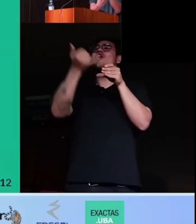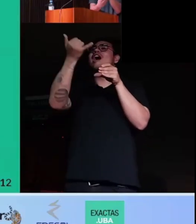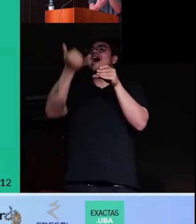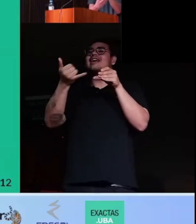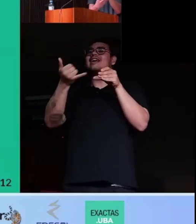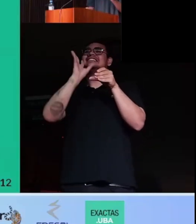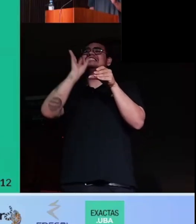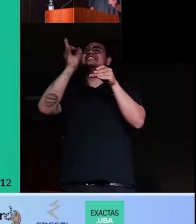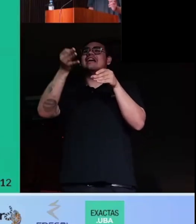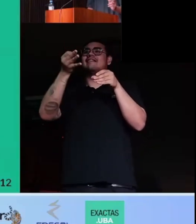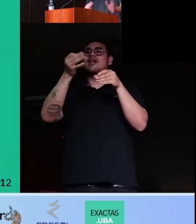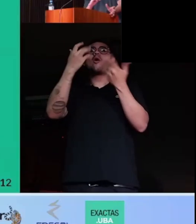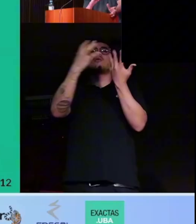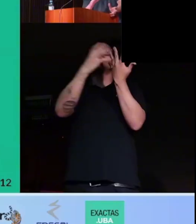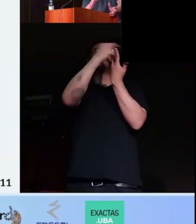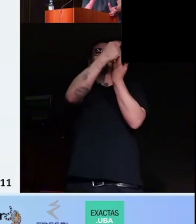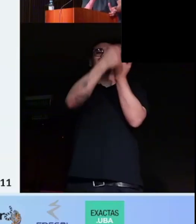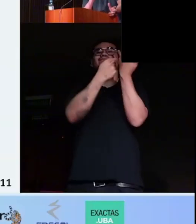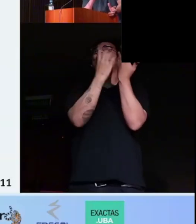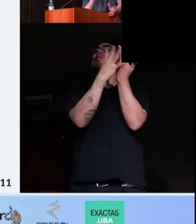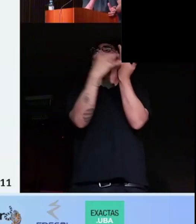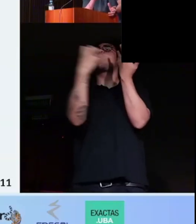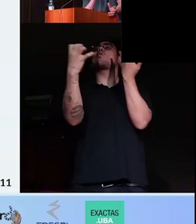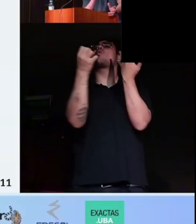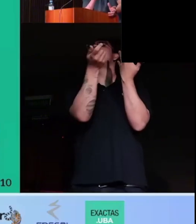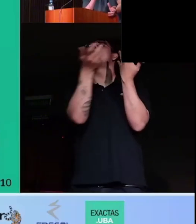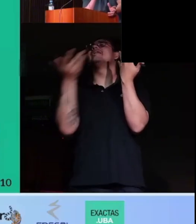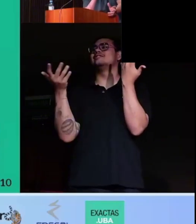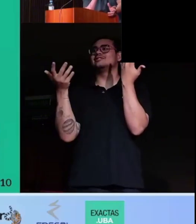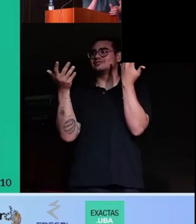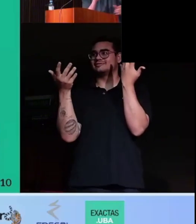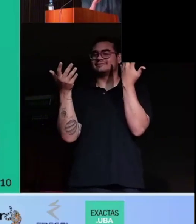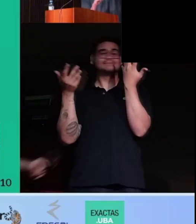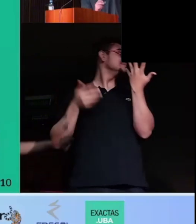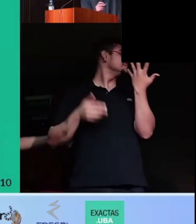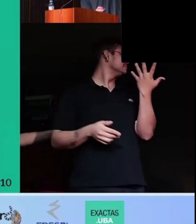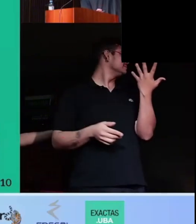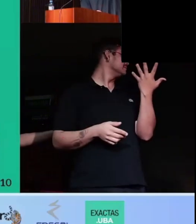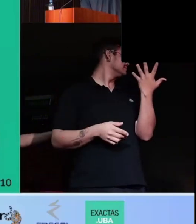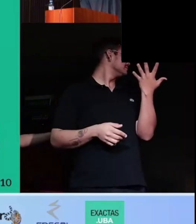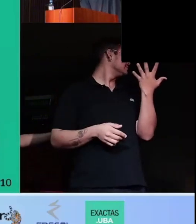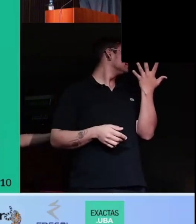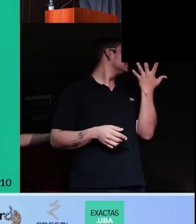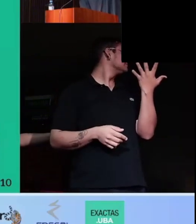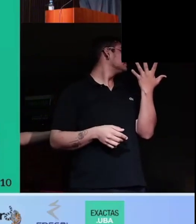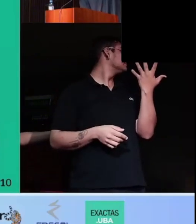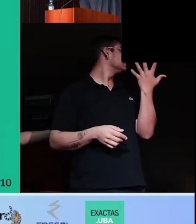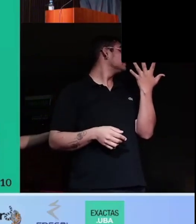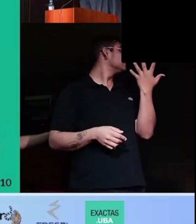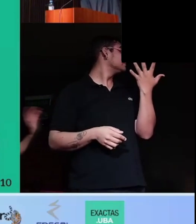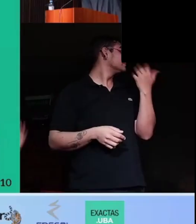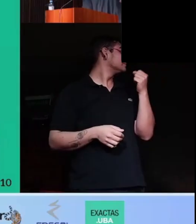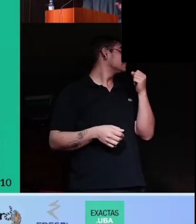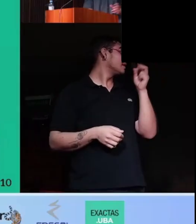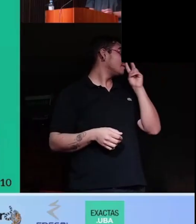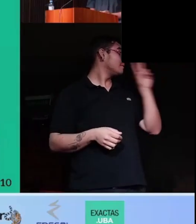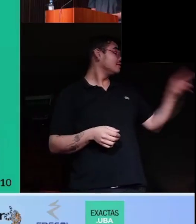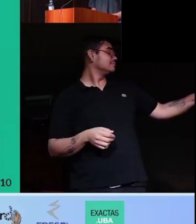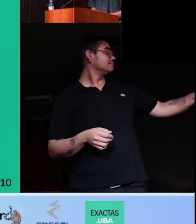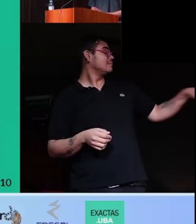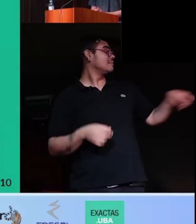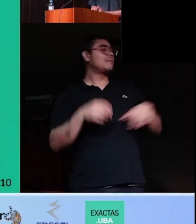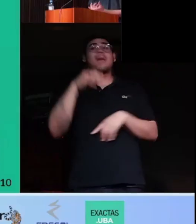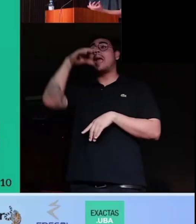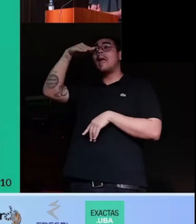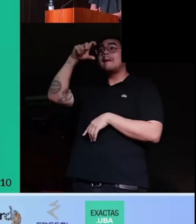MediaPipe, que ahí sale el nombre allá abajo, no sé si se logra ver. Bueno, MediaPipe.